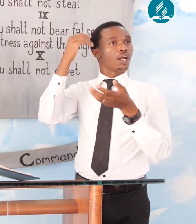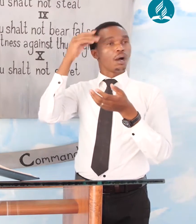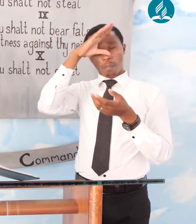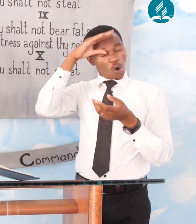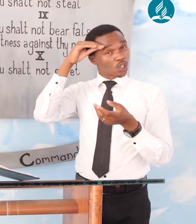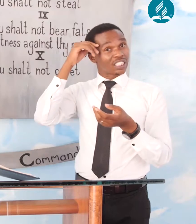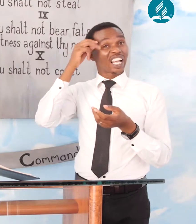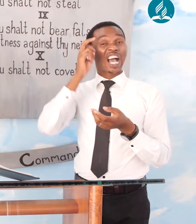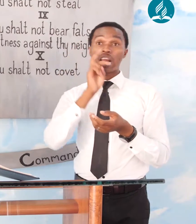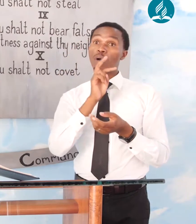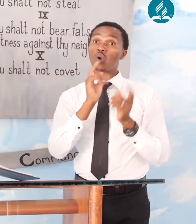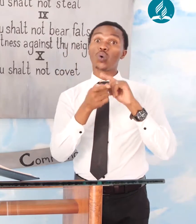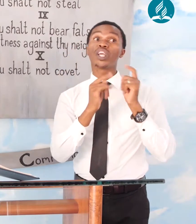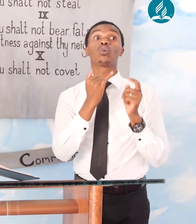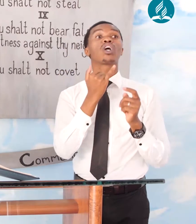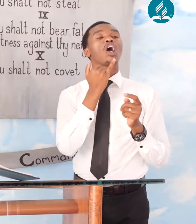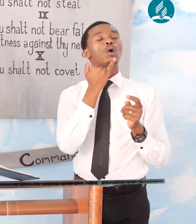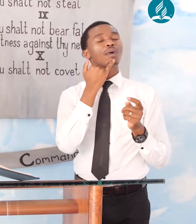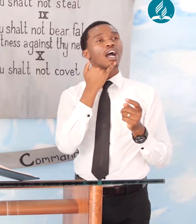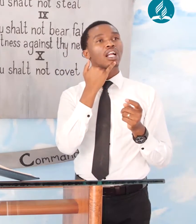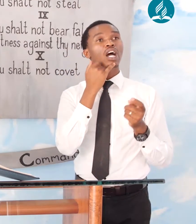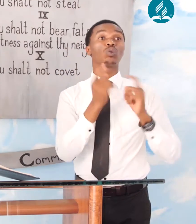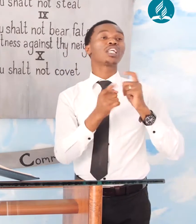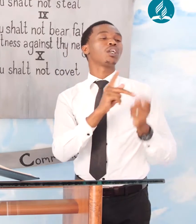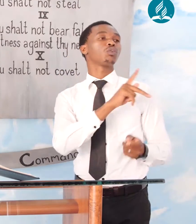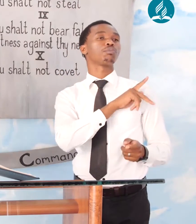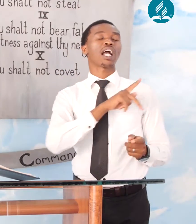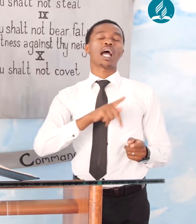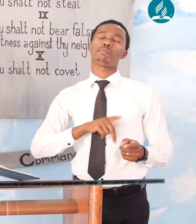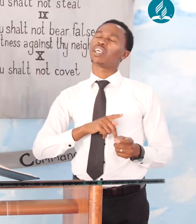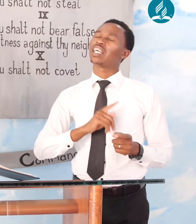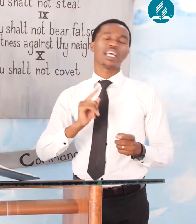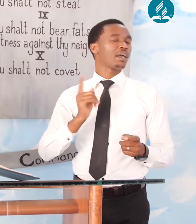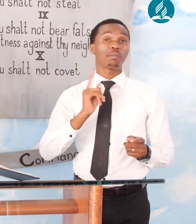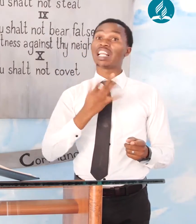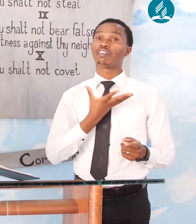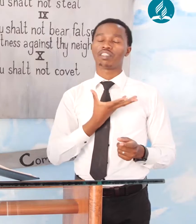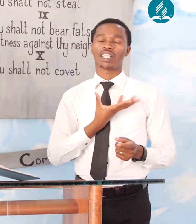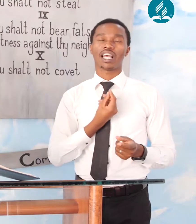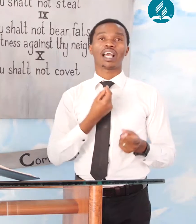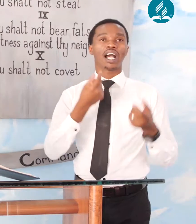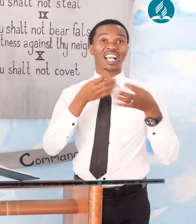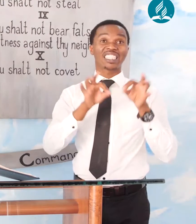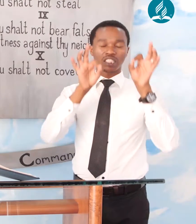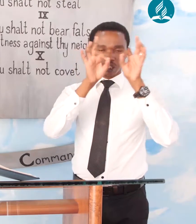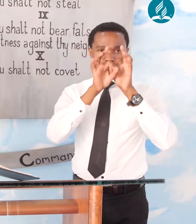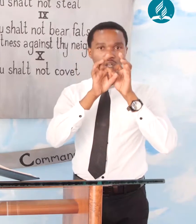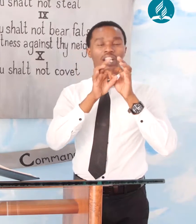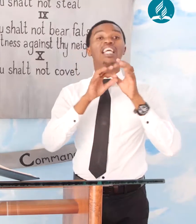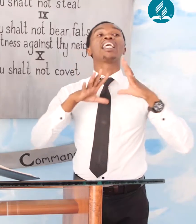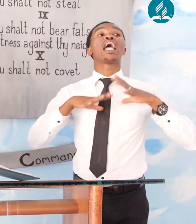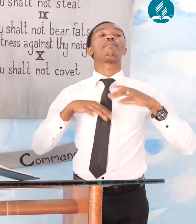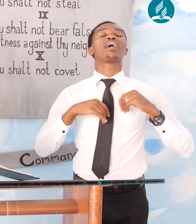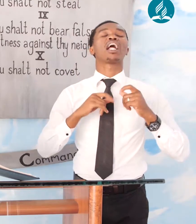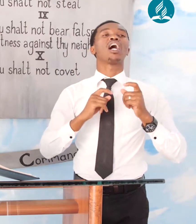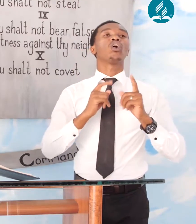bitari by'agaciro agahitamo kubabaranwa n'ubwoko bw'Abisirayeli rero biriya byasabaga kwizera